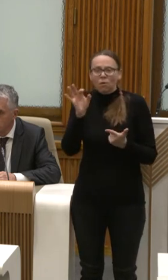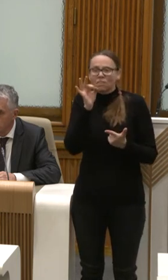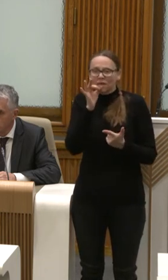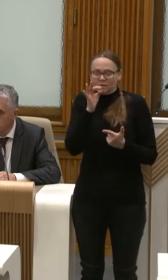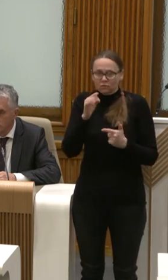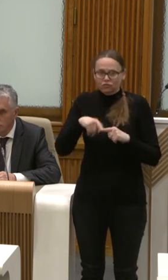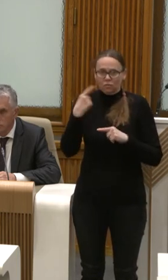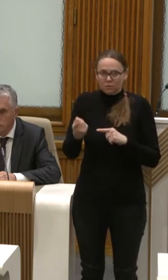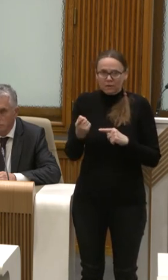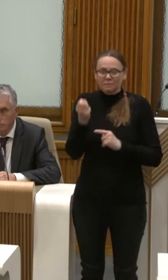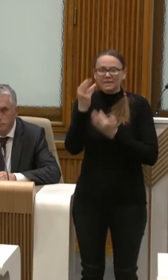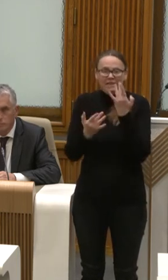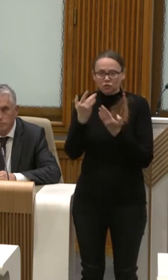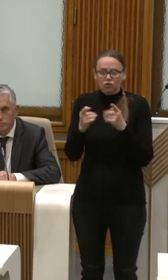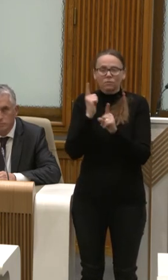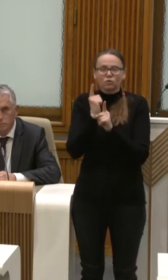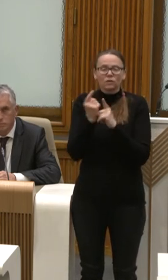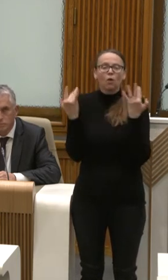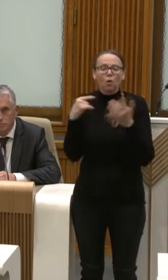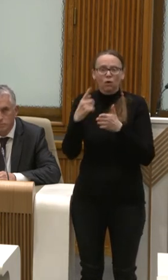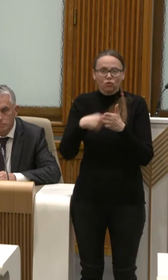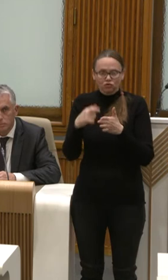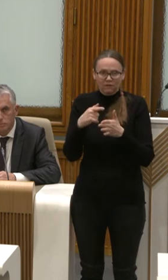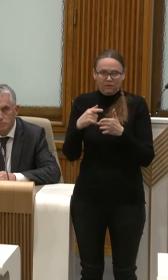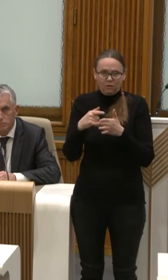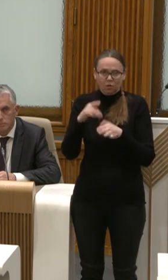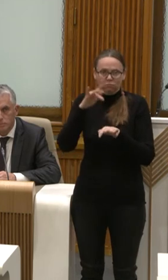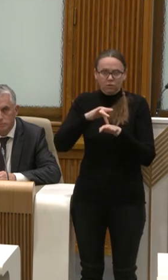natančno potem izračunati tudi, koliko je število okuženih.